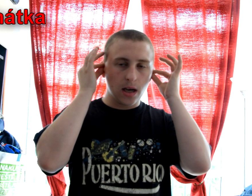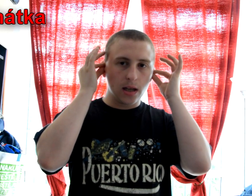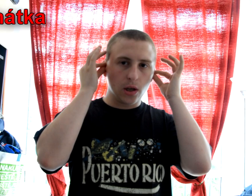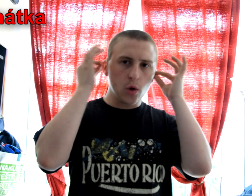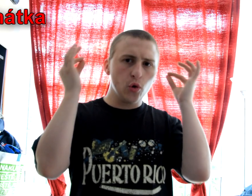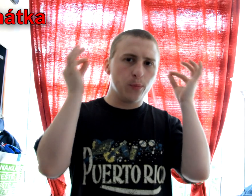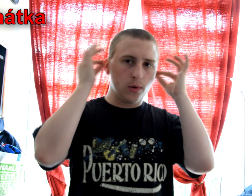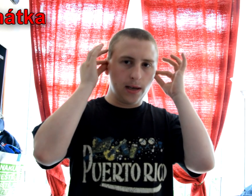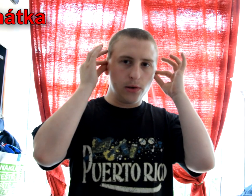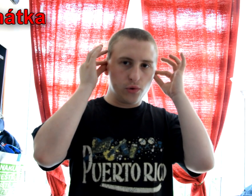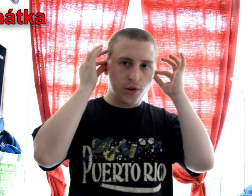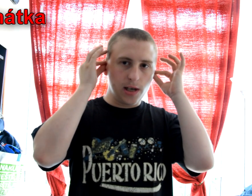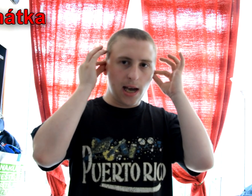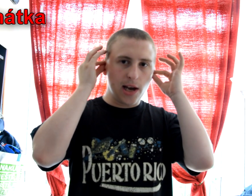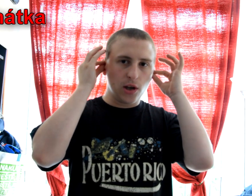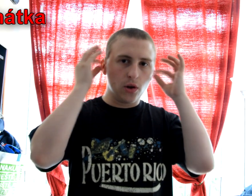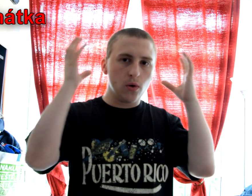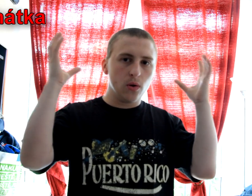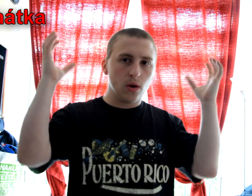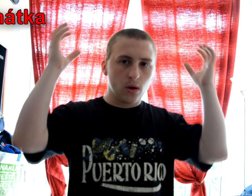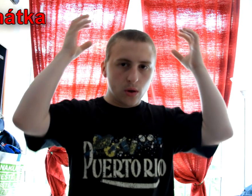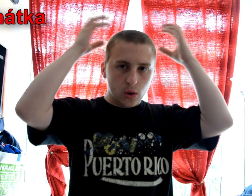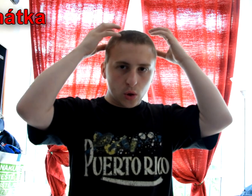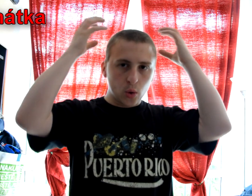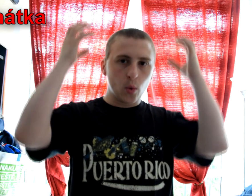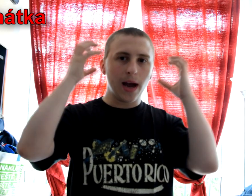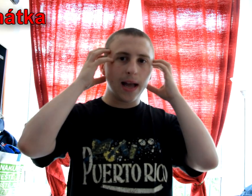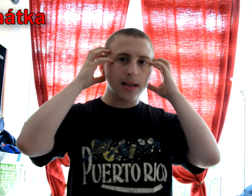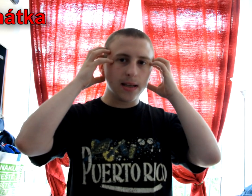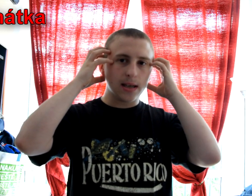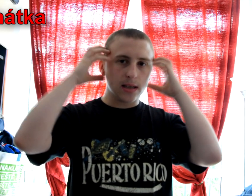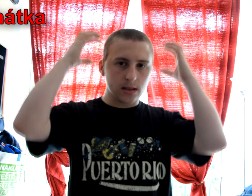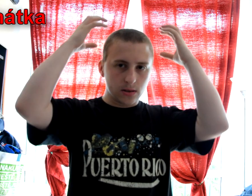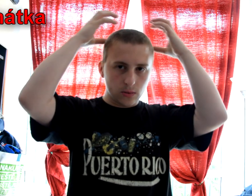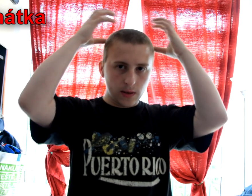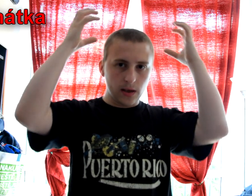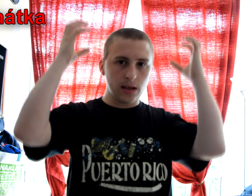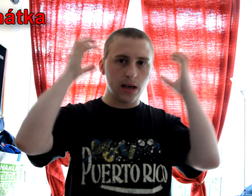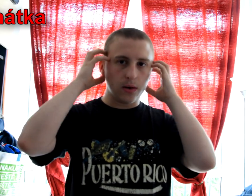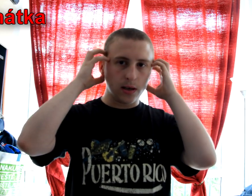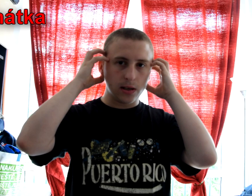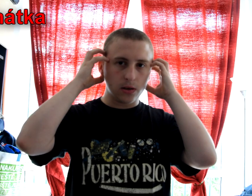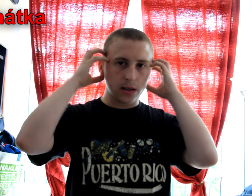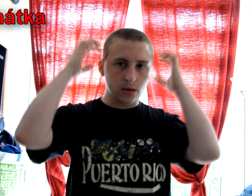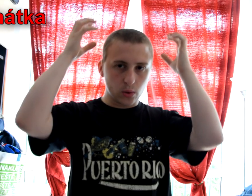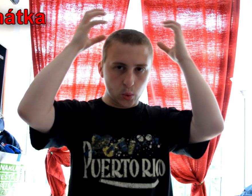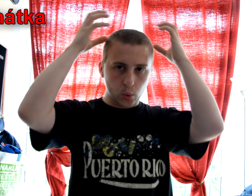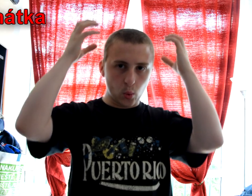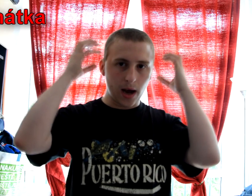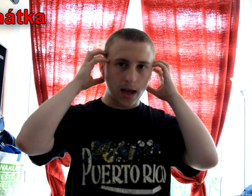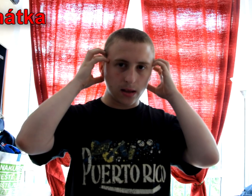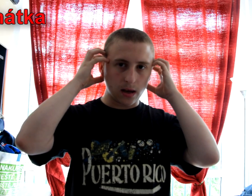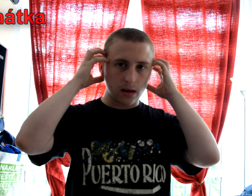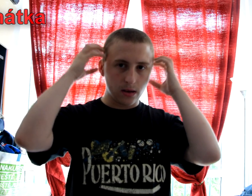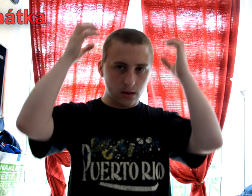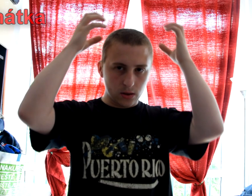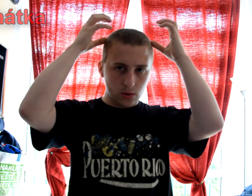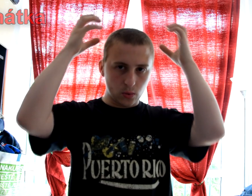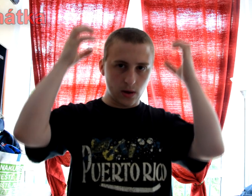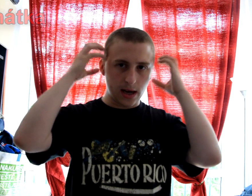To jsou špunty do očí a ještě jsou sluchátka takhle. Jsou ty velké a ukáže také. Sluchátka.